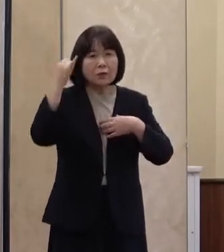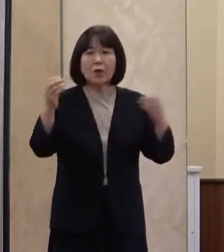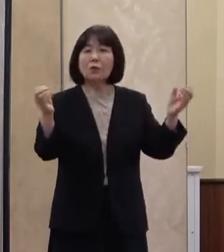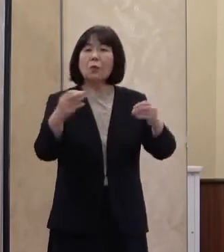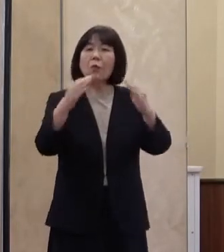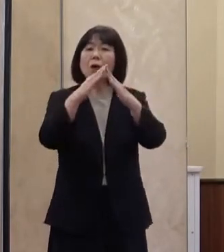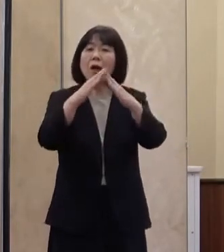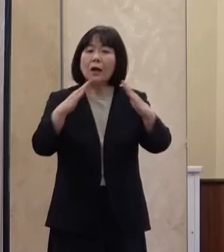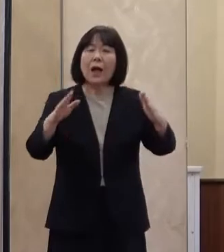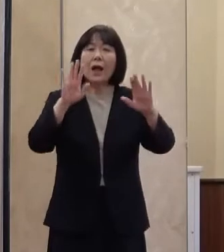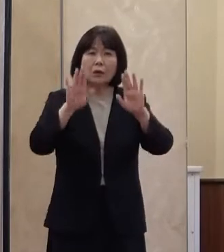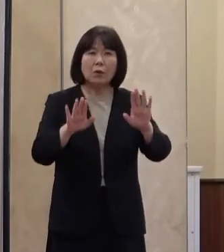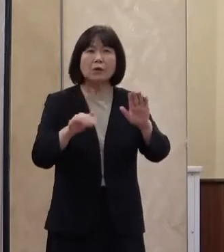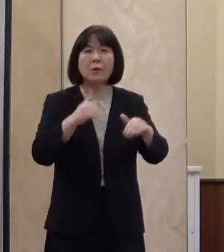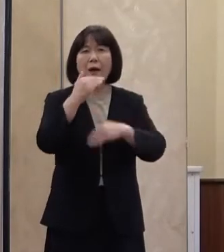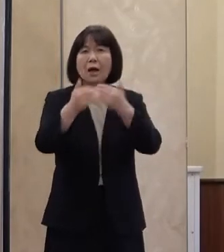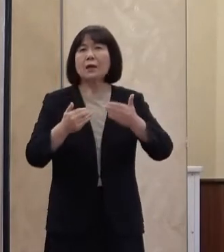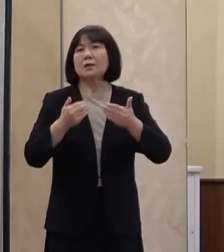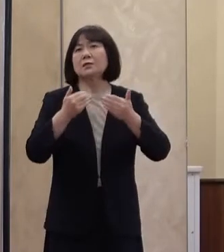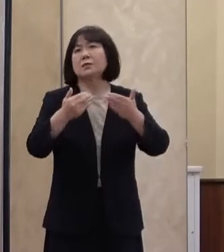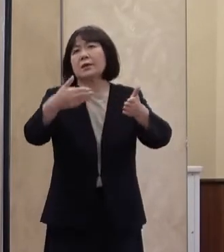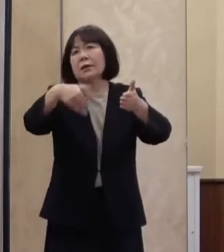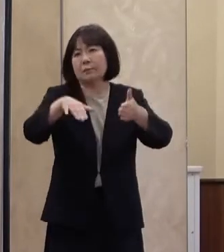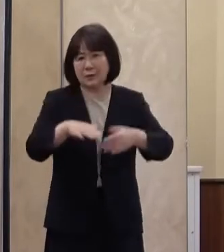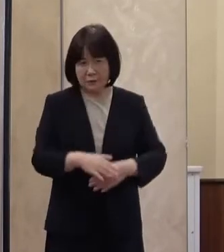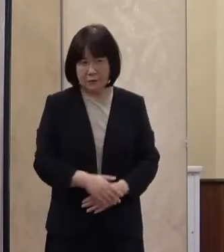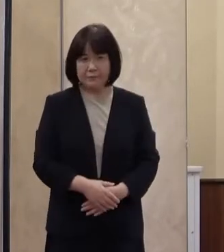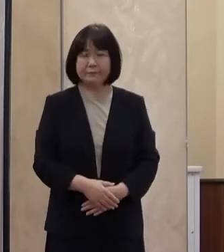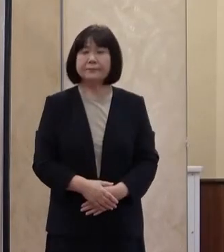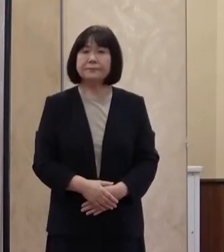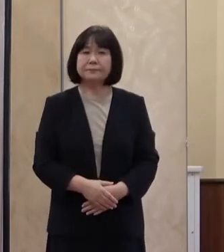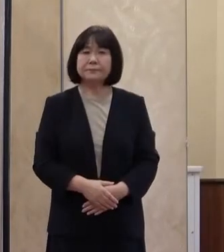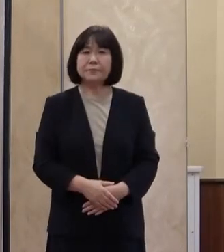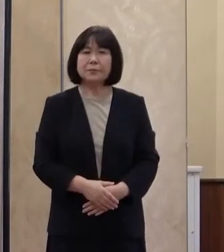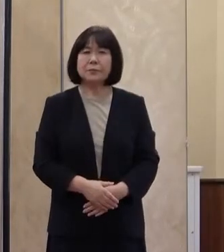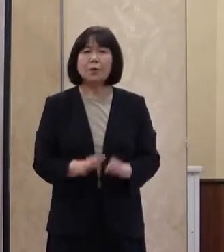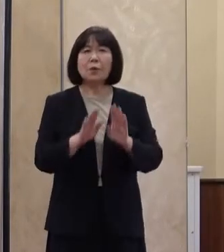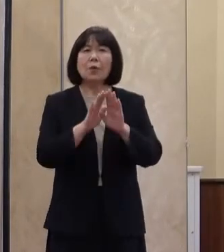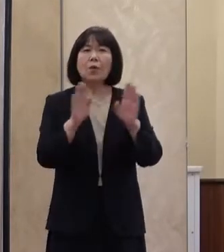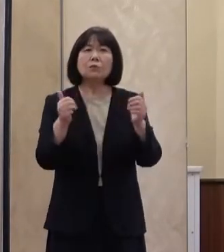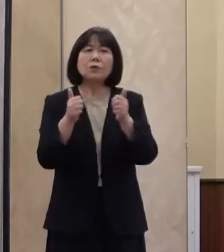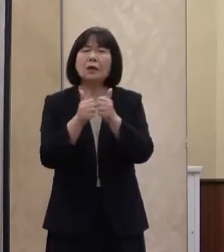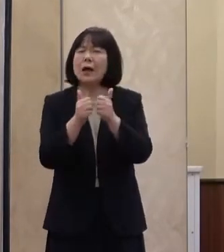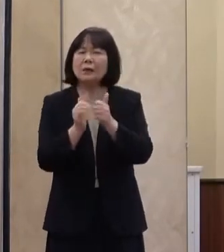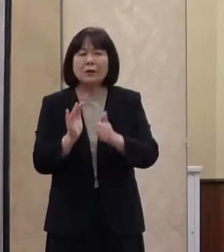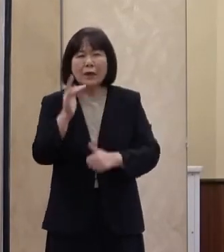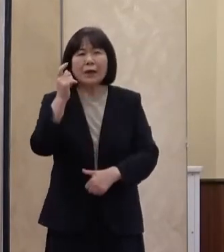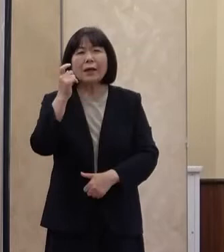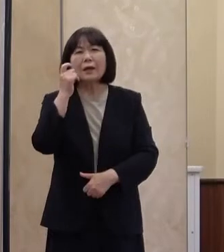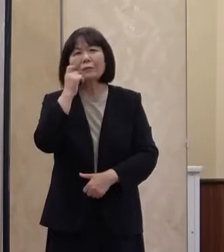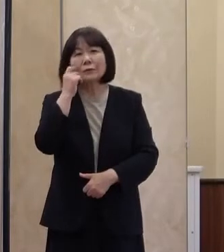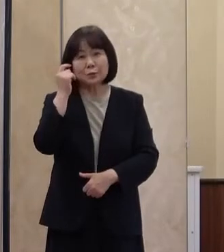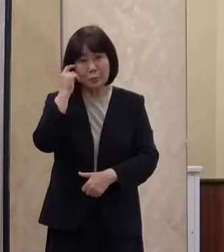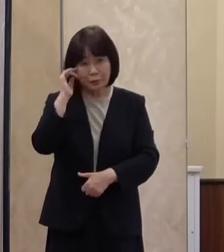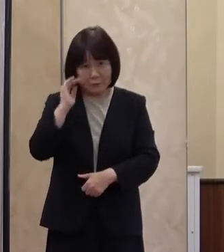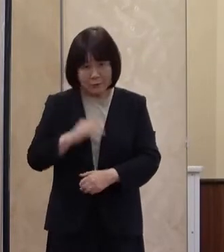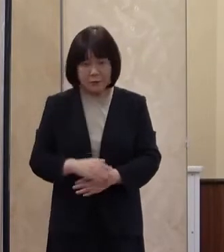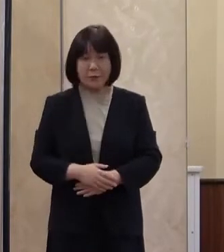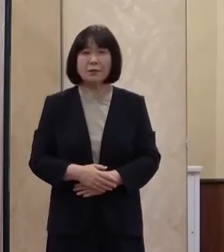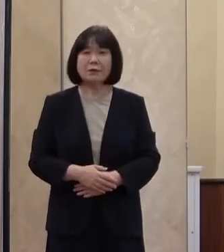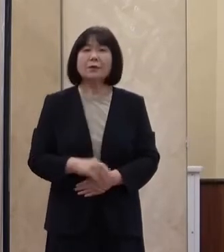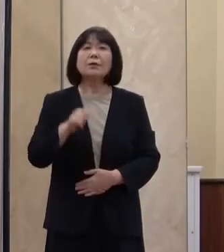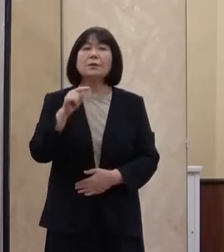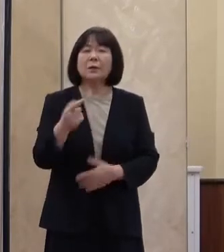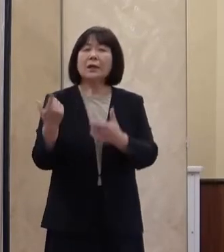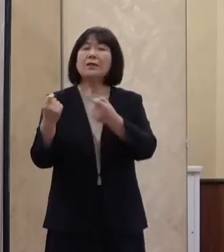のを今進めているところです。これはもうオープンな会議ではなかなかできないと思うんですけども、そこ